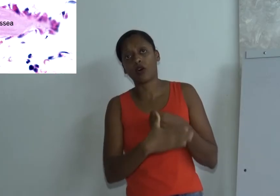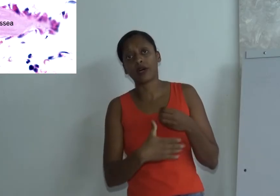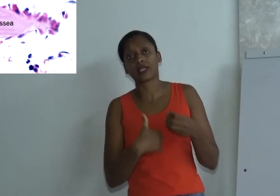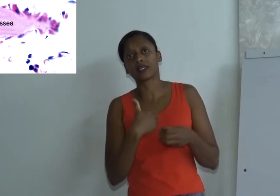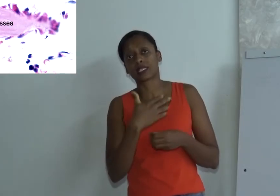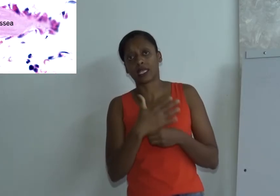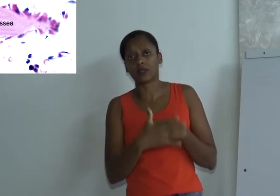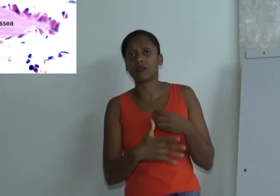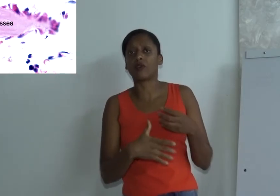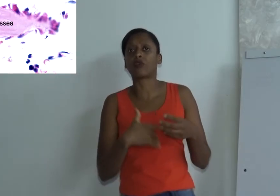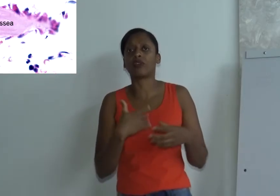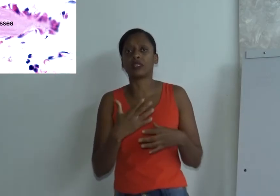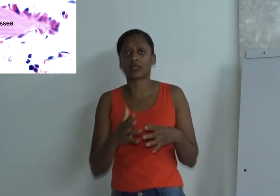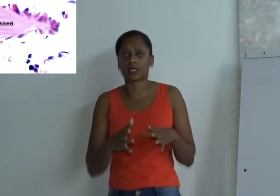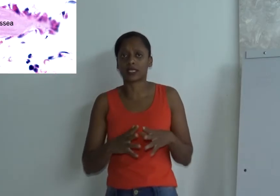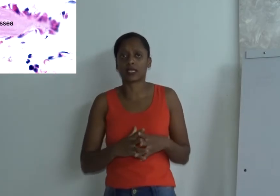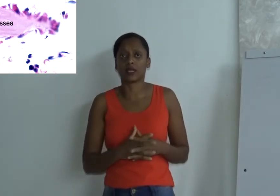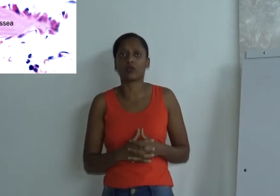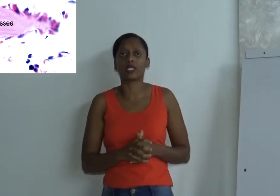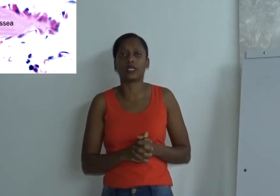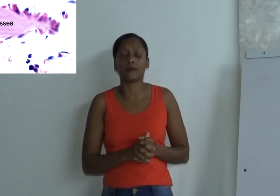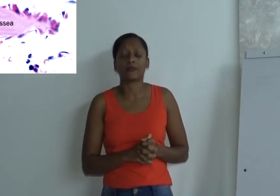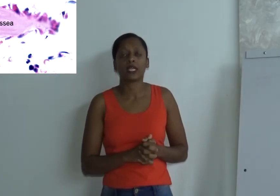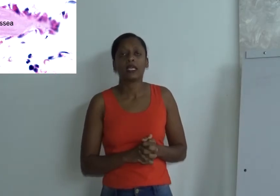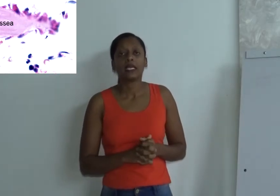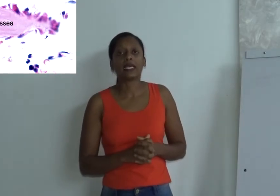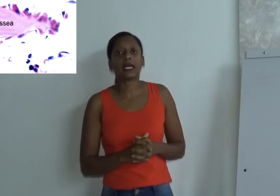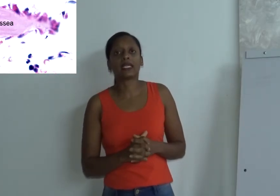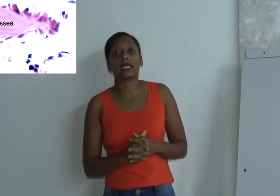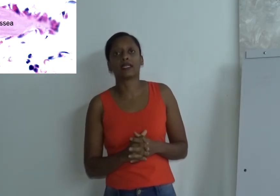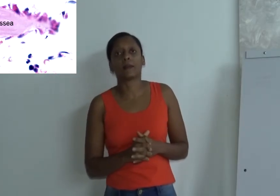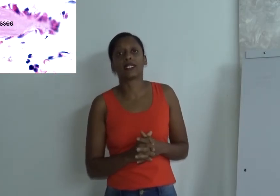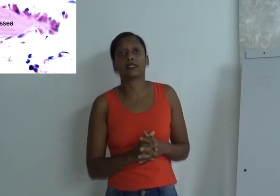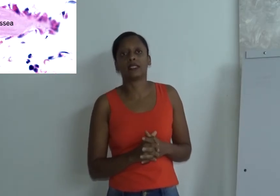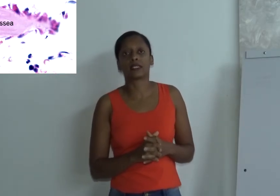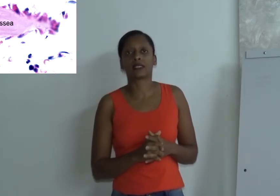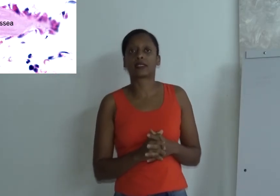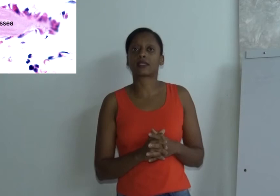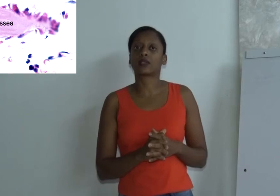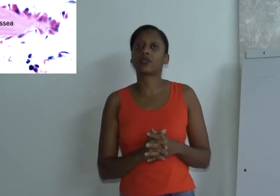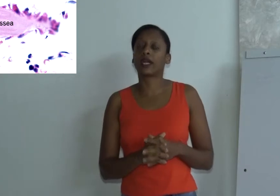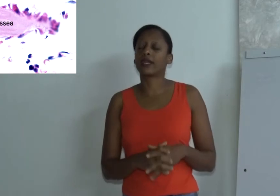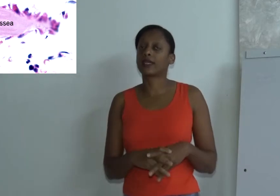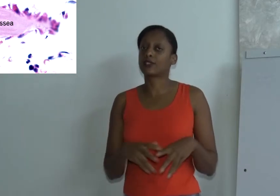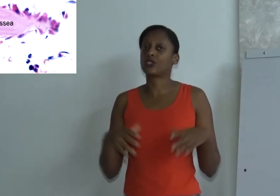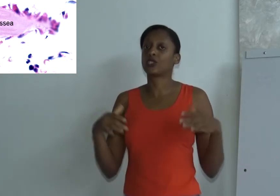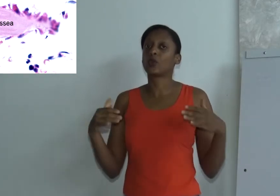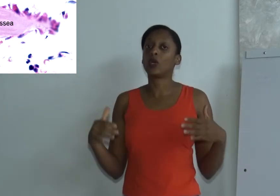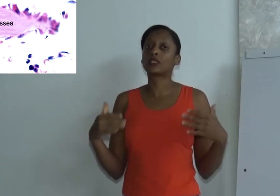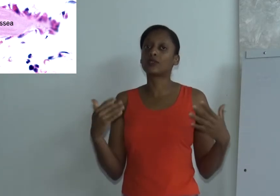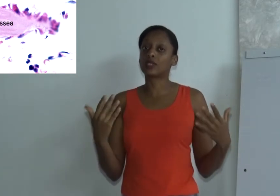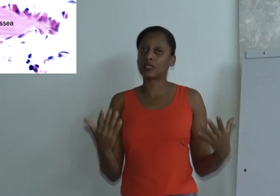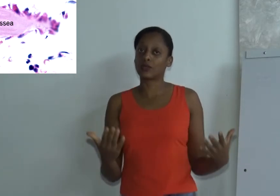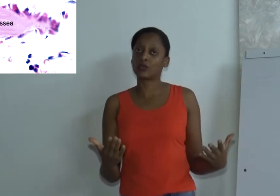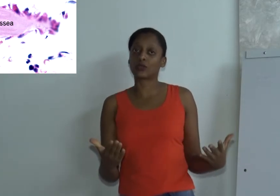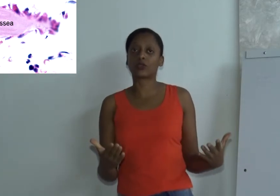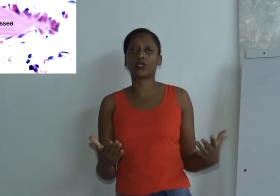fora da célula, envolvendo aquela célula ali. E além da matriz extracelular, que a gente encontra no tecido